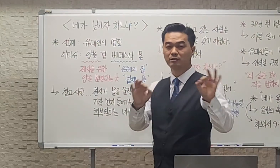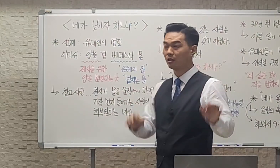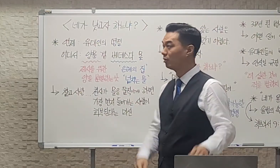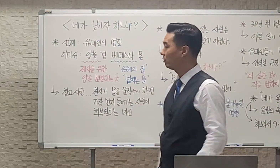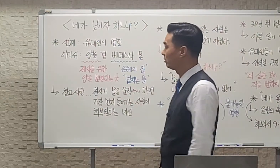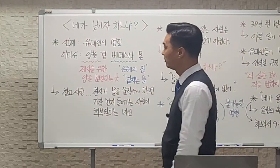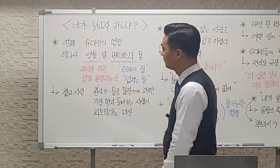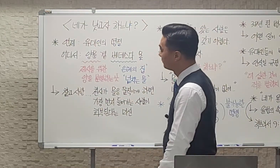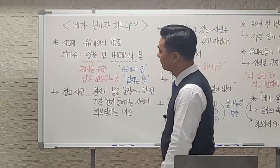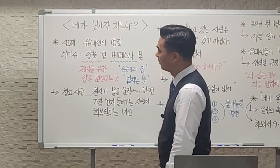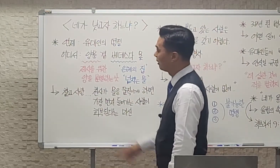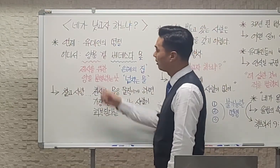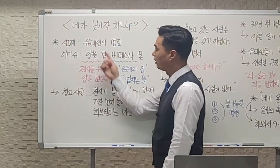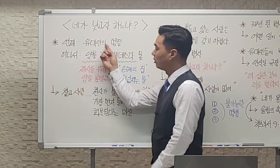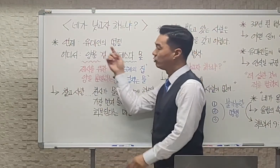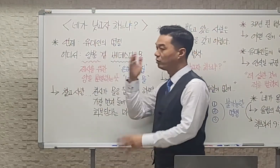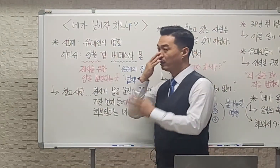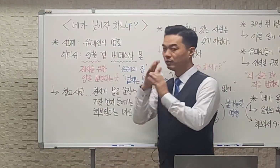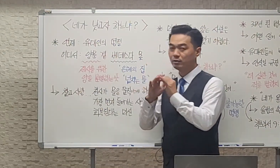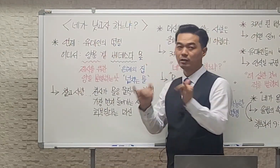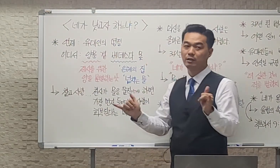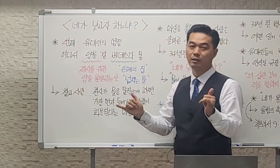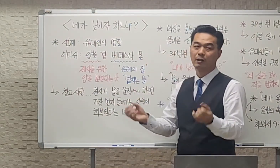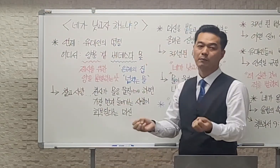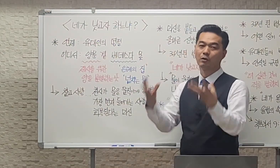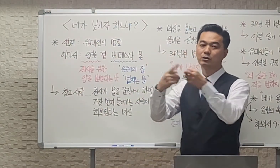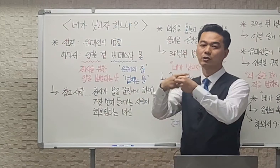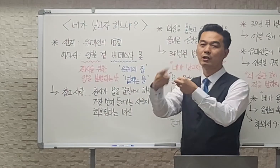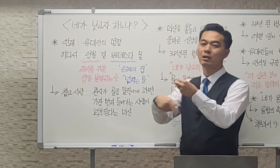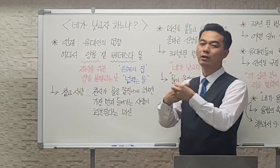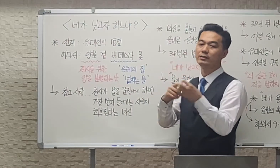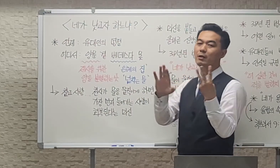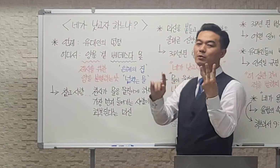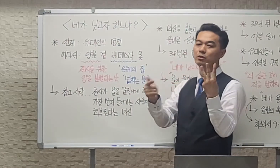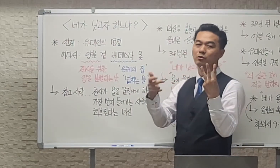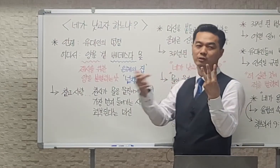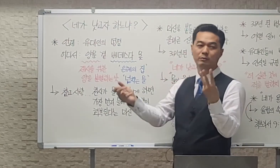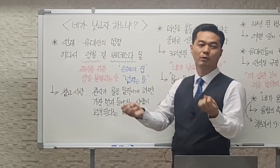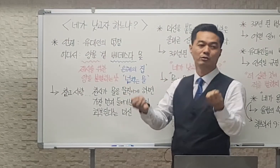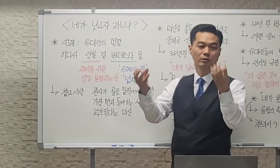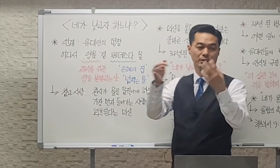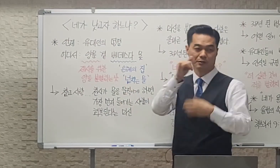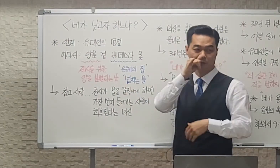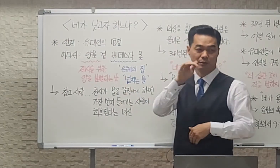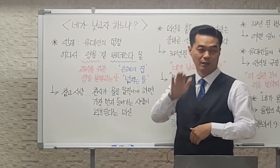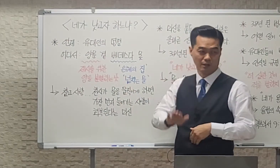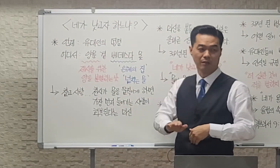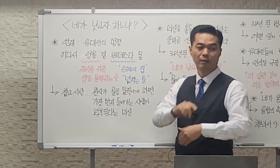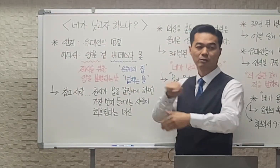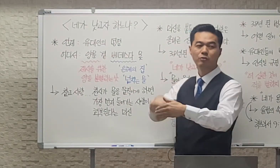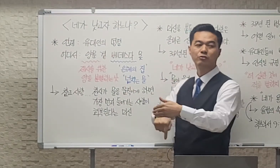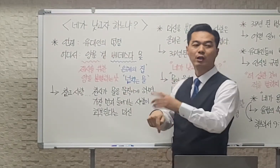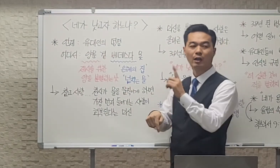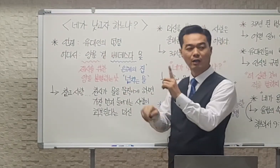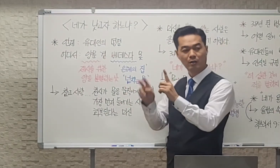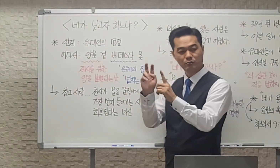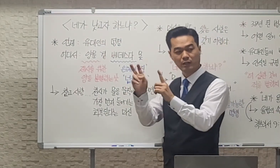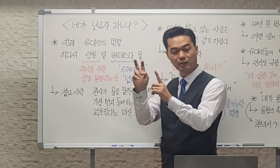찾으세요. 네, 유대인들이 명절이 1년에 3번 정도 큰 명절이 있었는데 그 중에 하나로 생각이